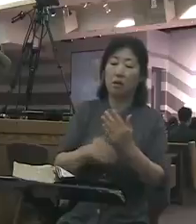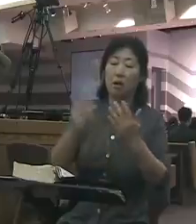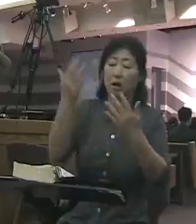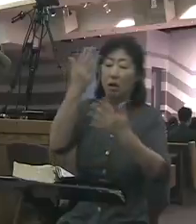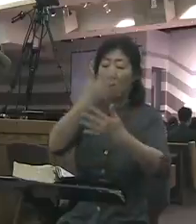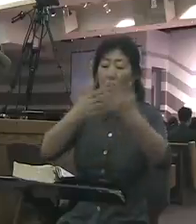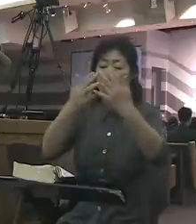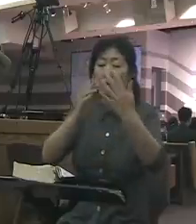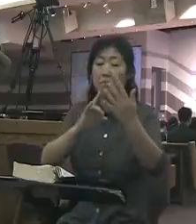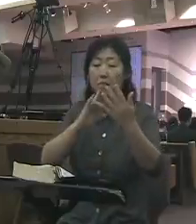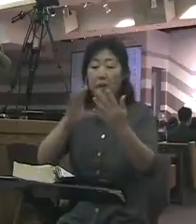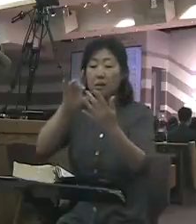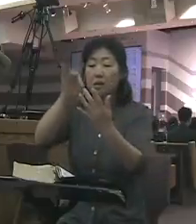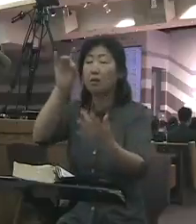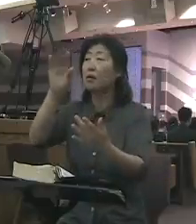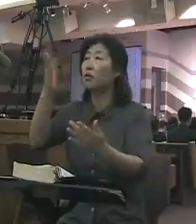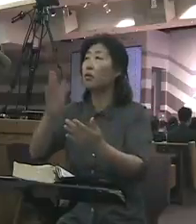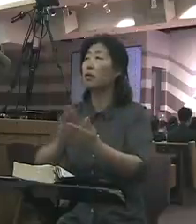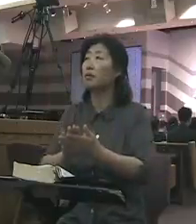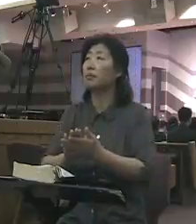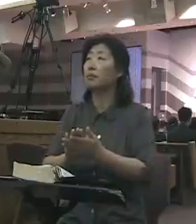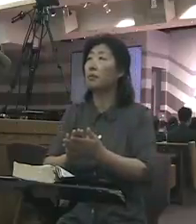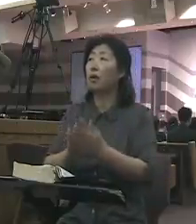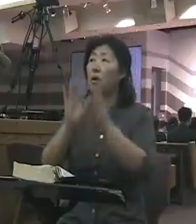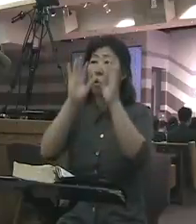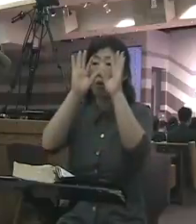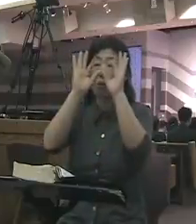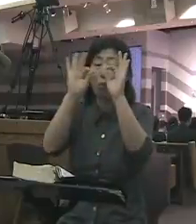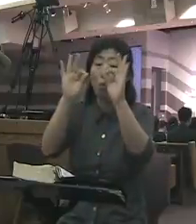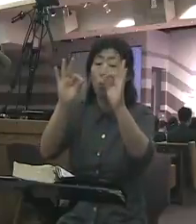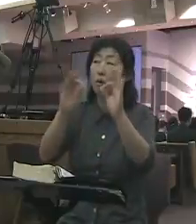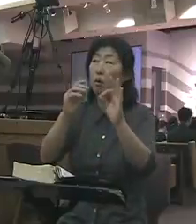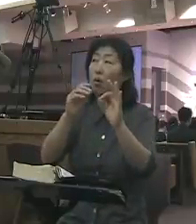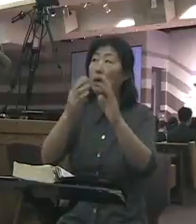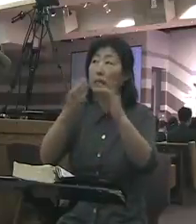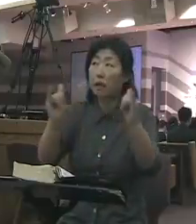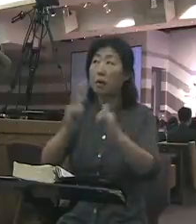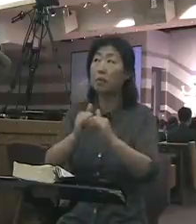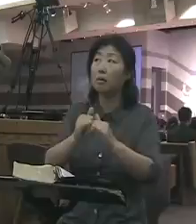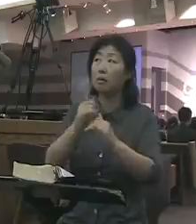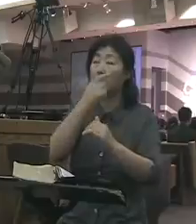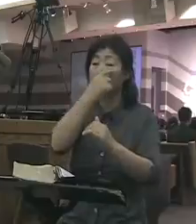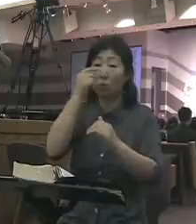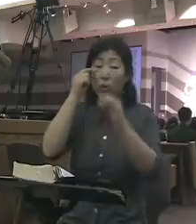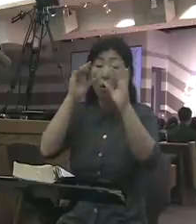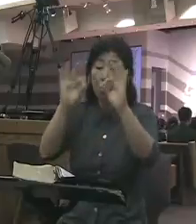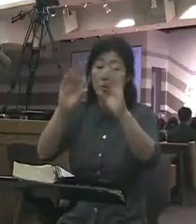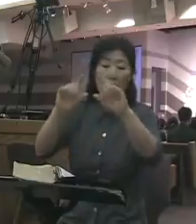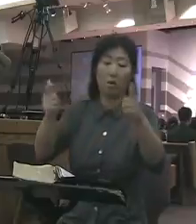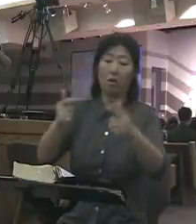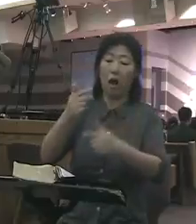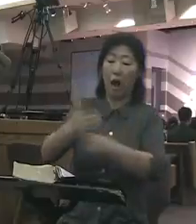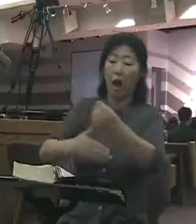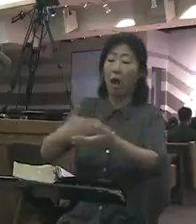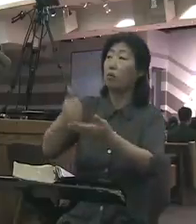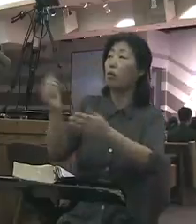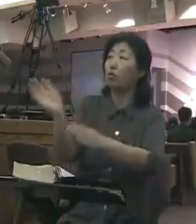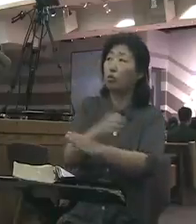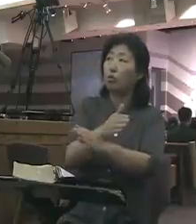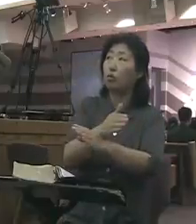없어요. 근데 보는 것을 어떻게 봅니까? 인간은 눈으로만 보지 않습니다. 하나님으로부터 영이 창조됐기